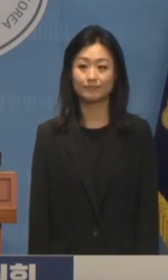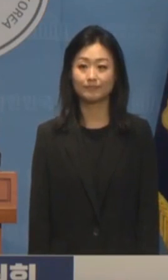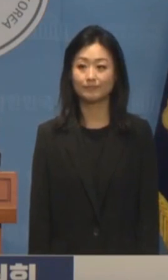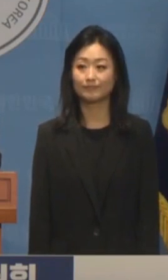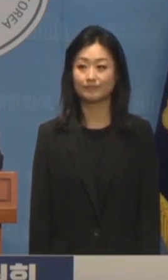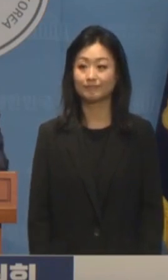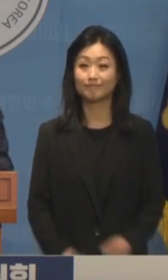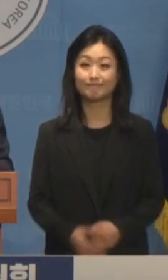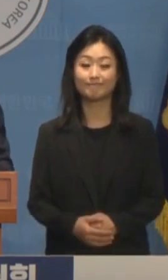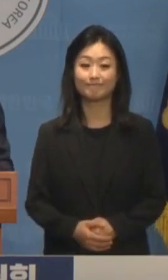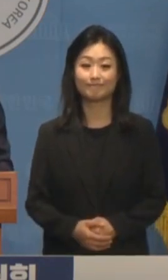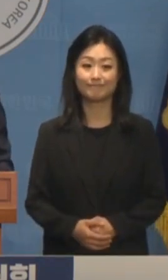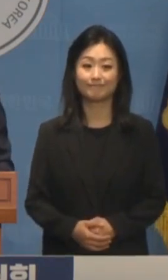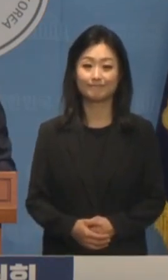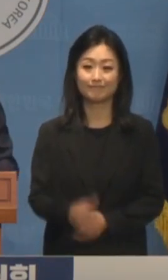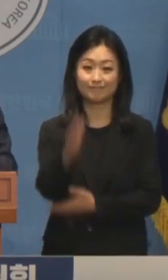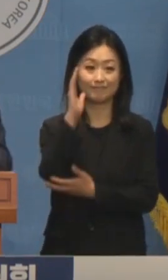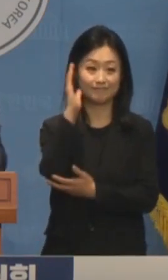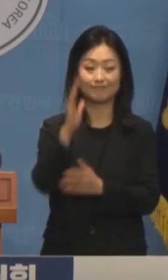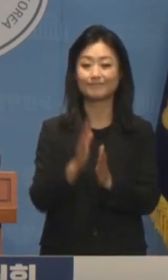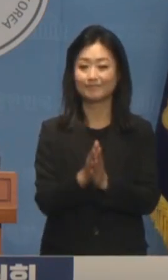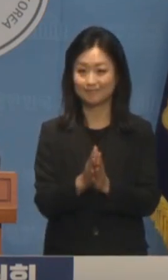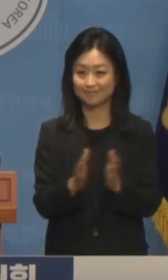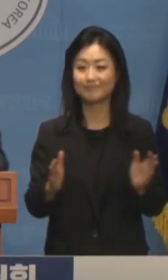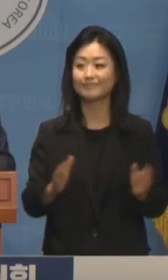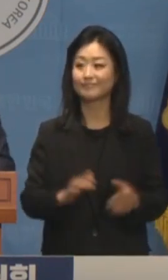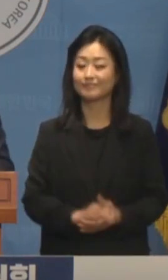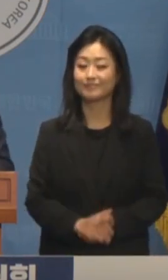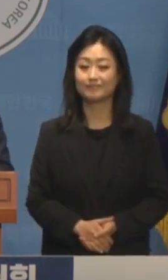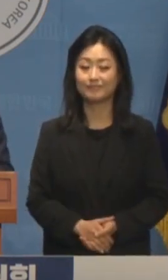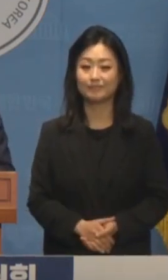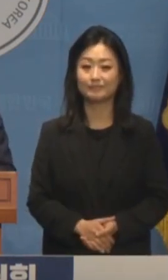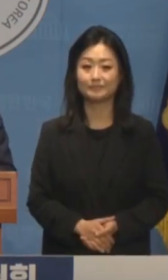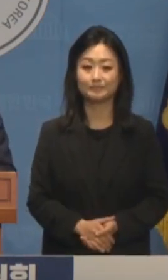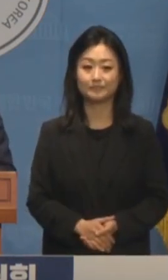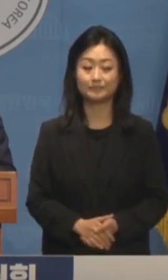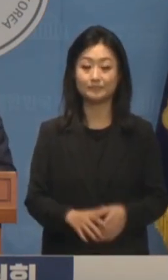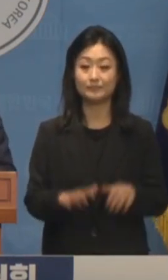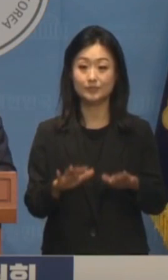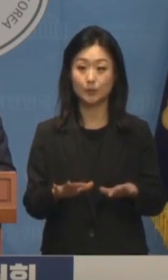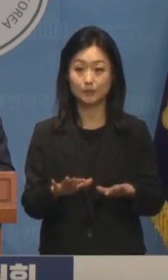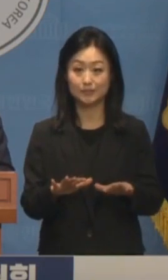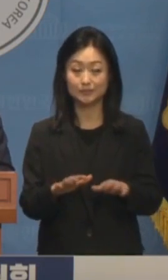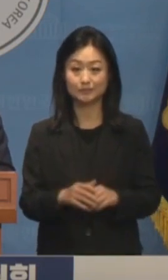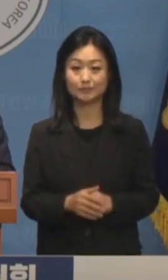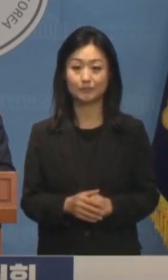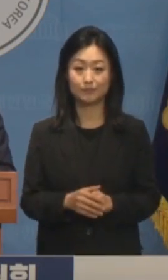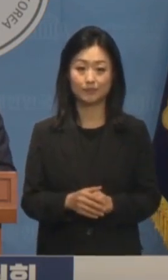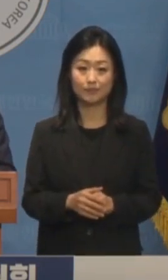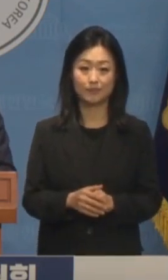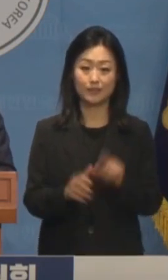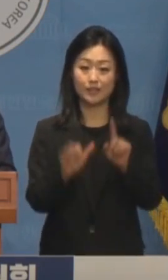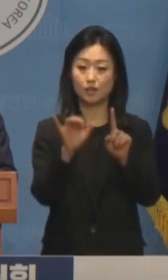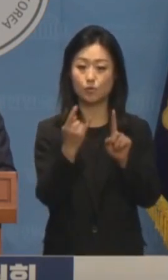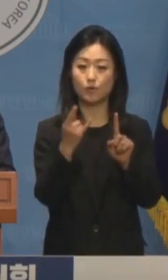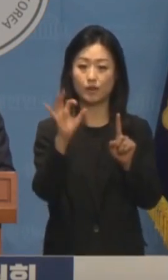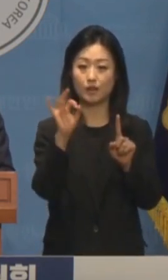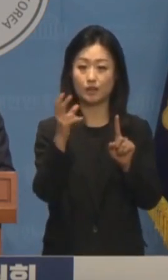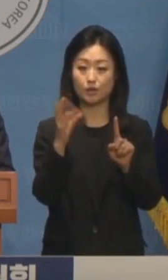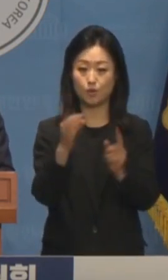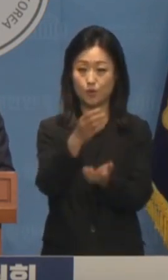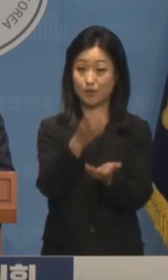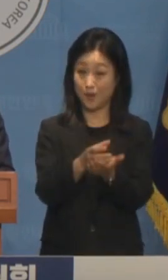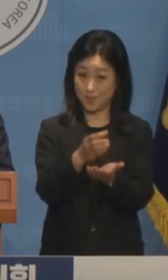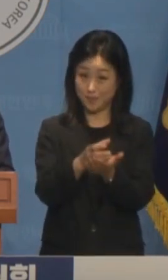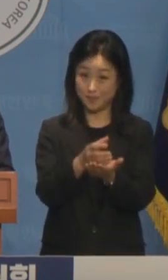예, 시간이 되어서 예정된 기자회견 진행하겠습니다. 오늘 기자회견은 일회용컵 라벨지 피해업체